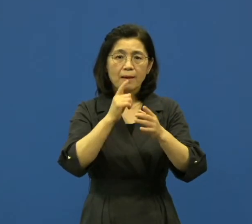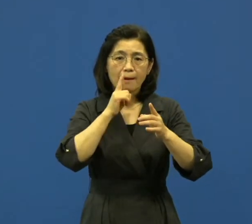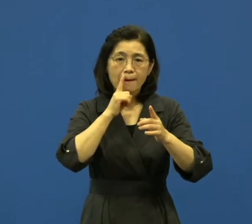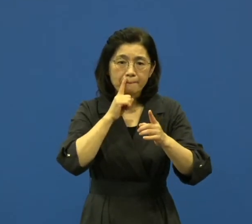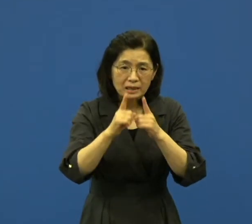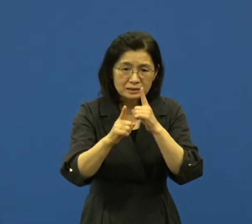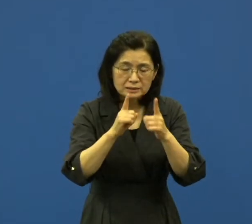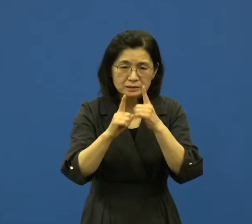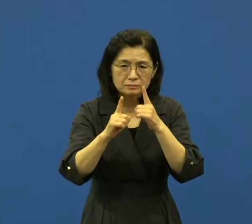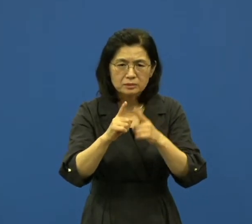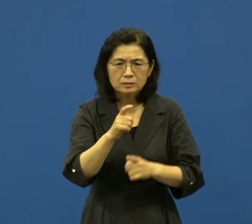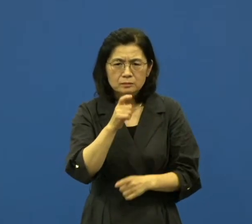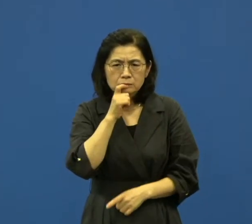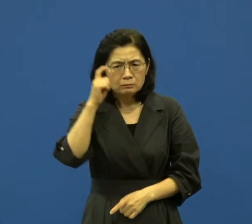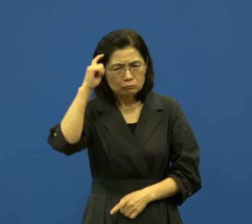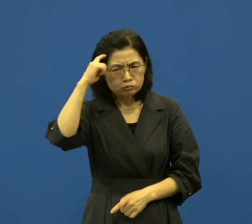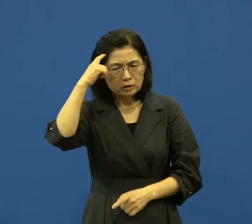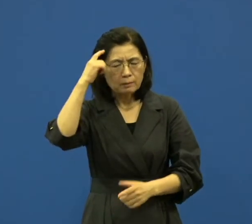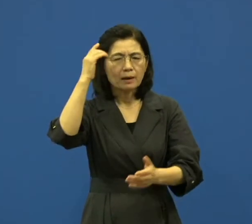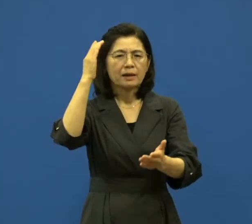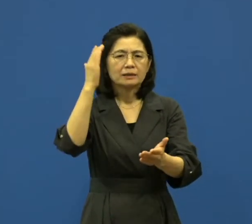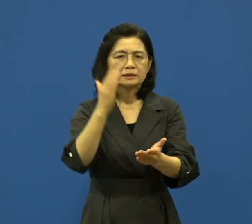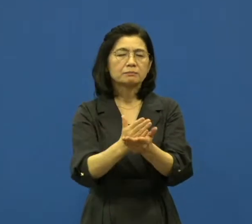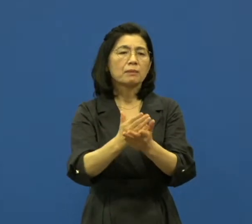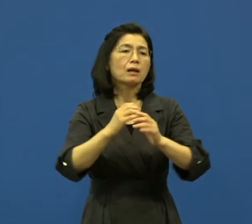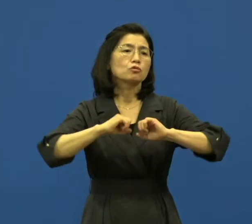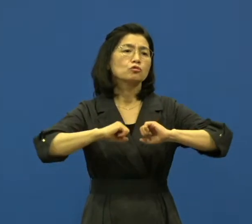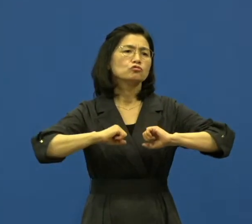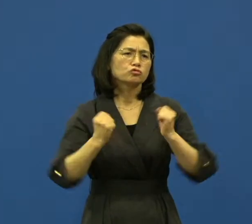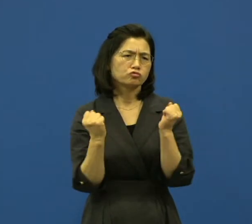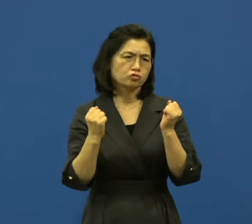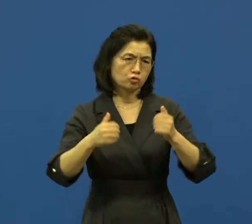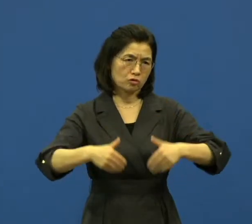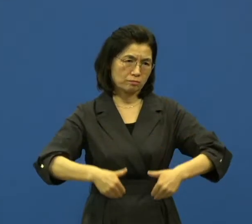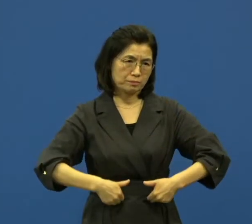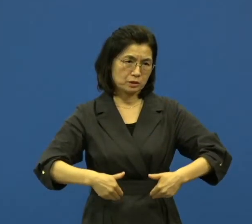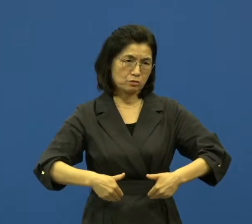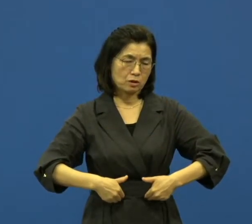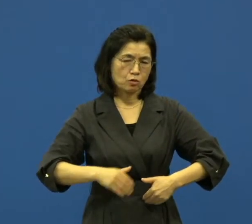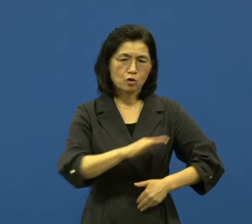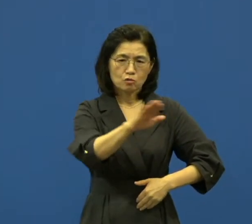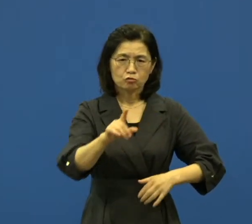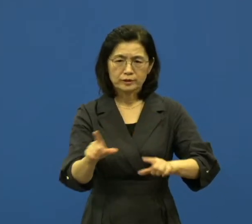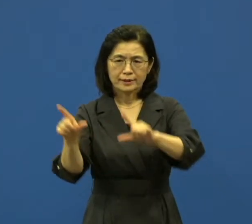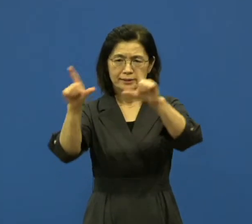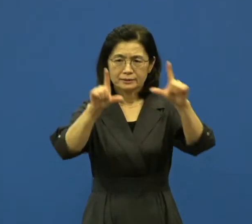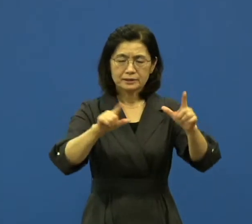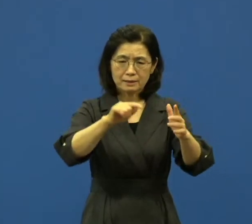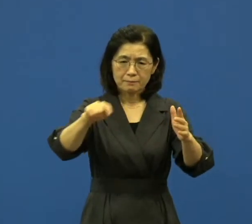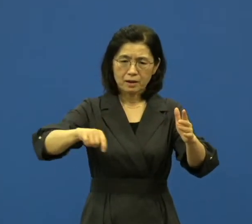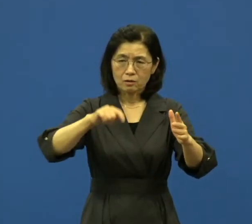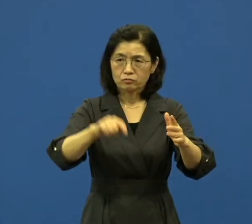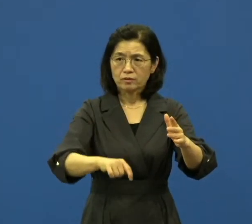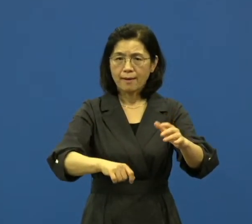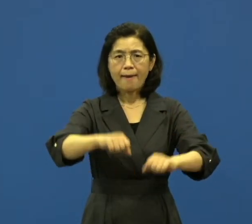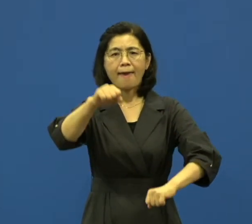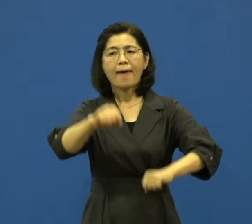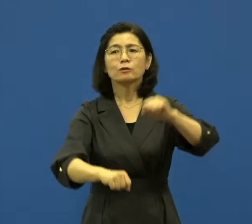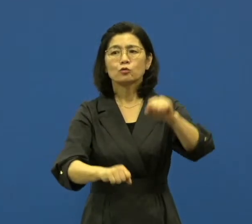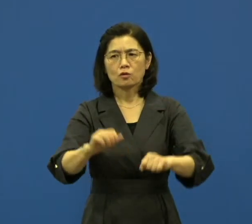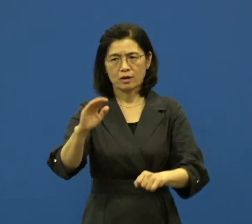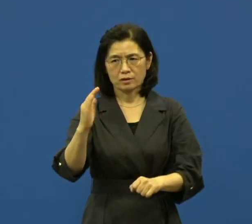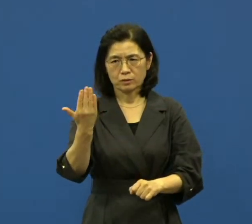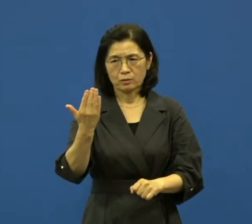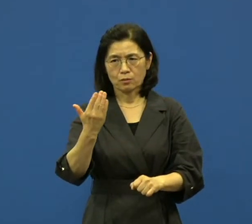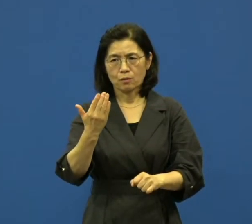말씀을 사색의 도구로만 여길 때가 있어요. 그렇지 않아요. 말씀을 행동으로 옮겨 사실로 경험해야 된다.